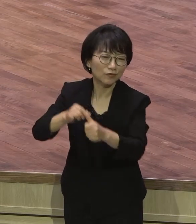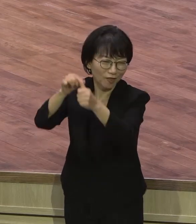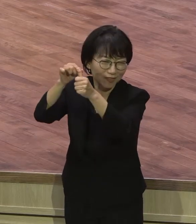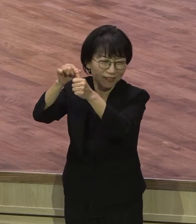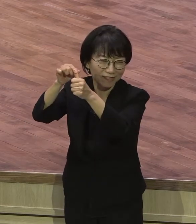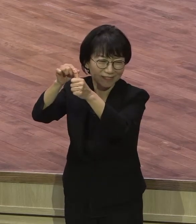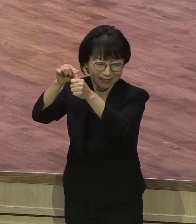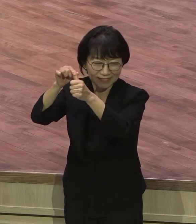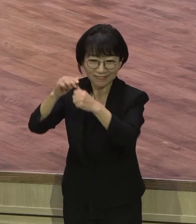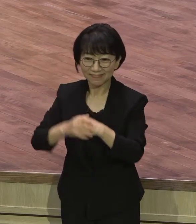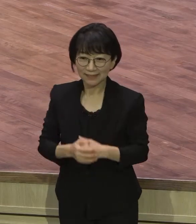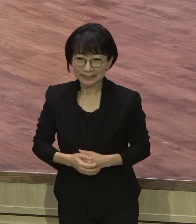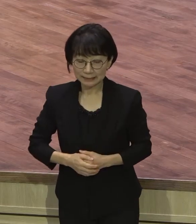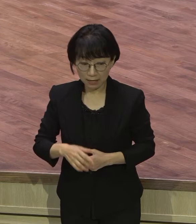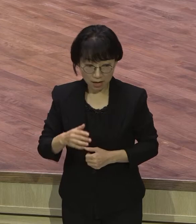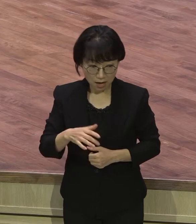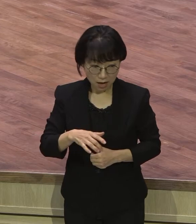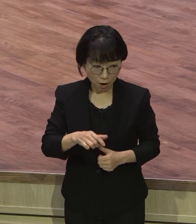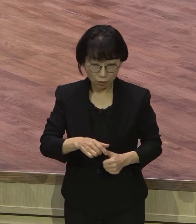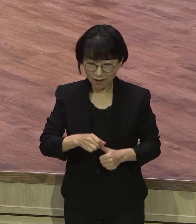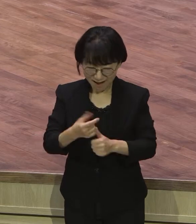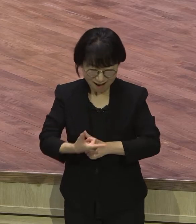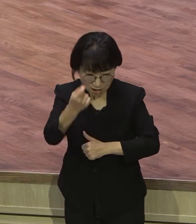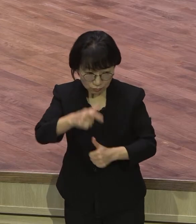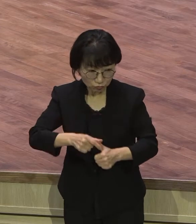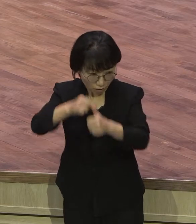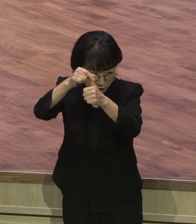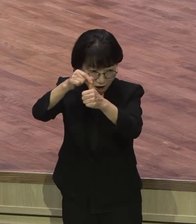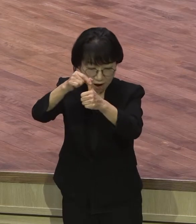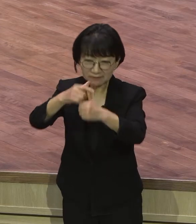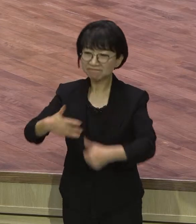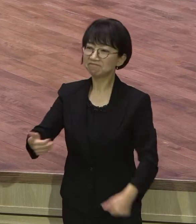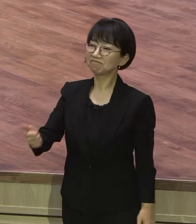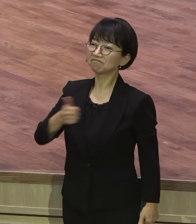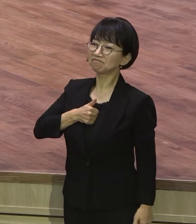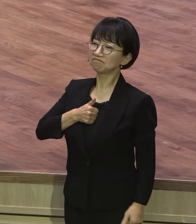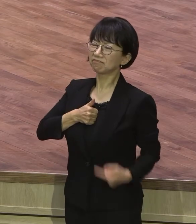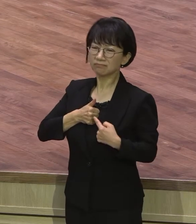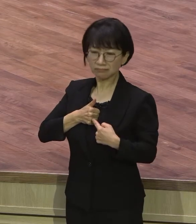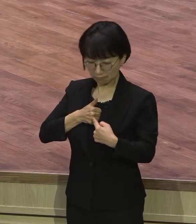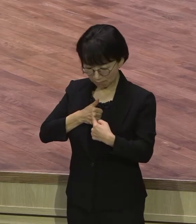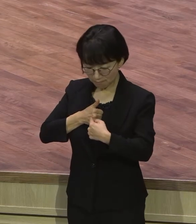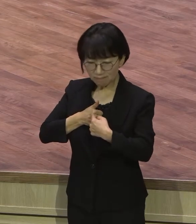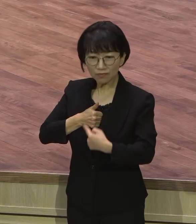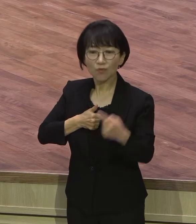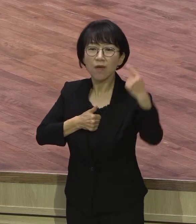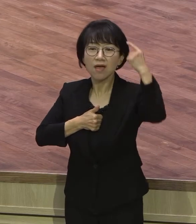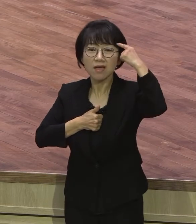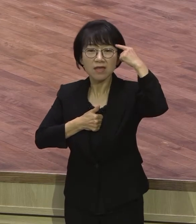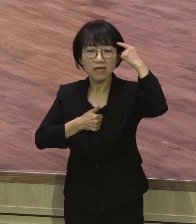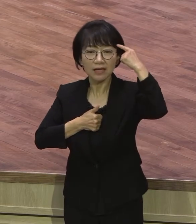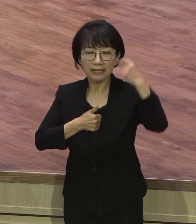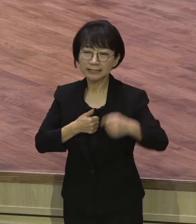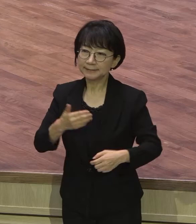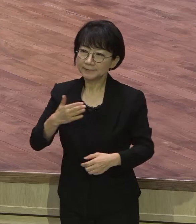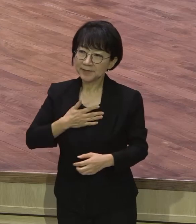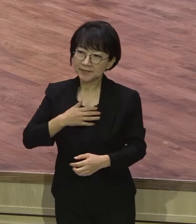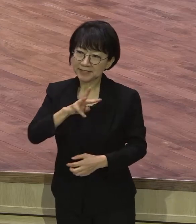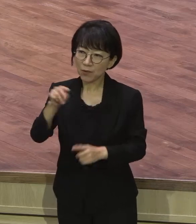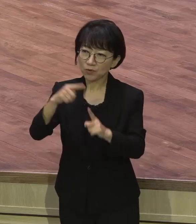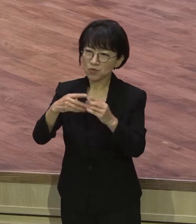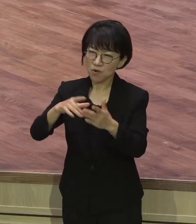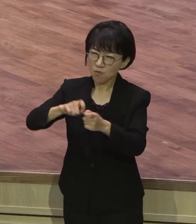그것이 어떤 감투나 기득권을 가진 것이 아니란 얘기예요. 내가 이 교회 먼저